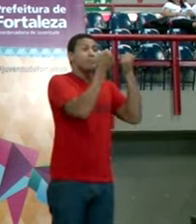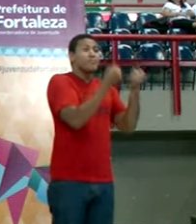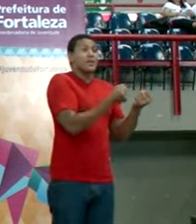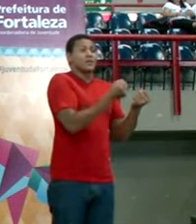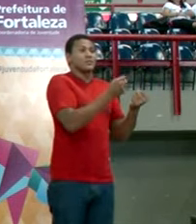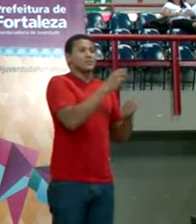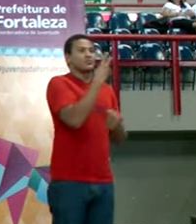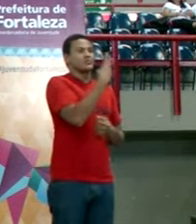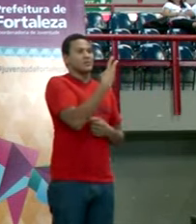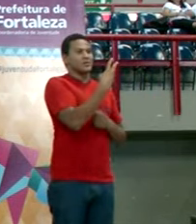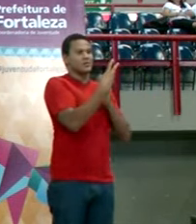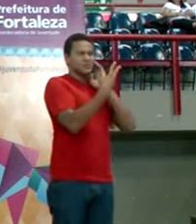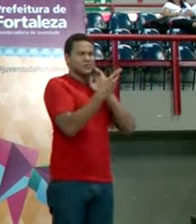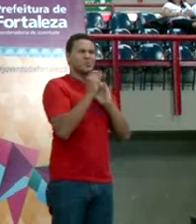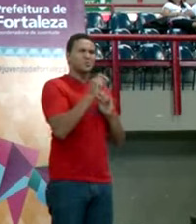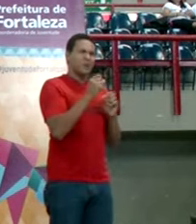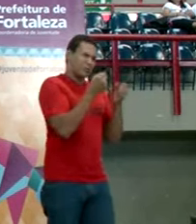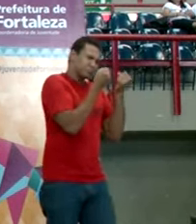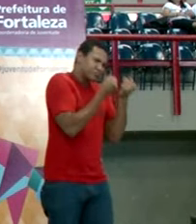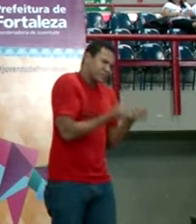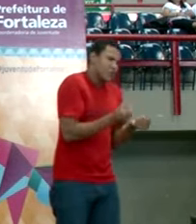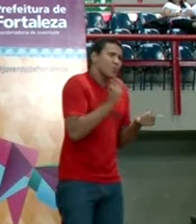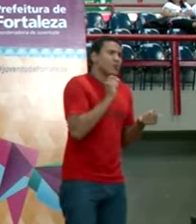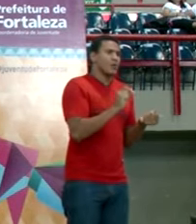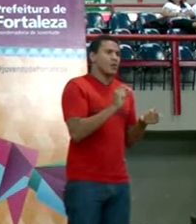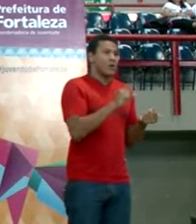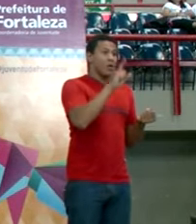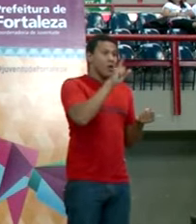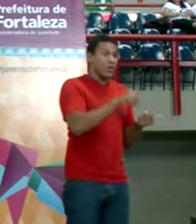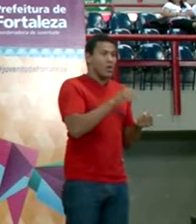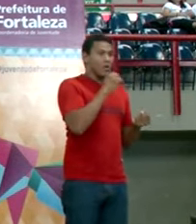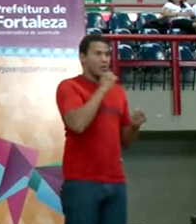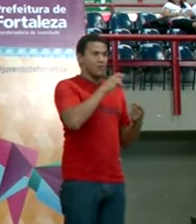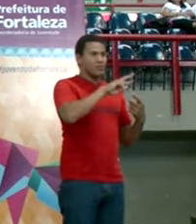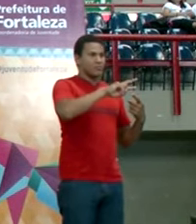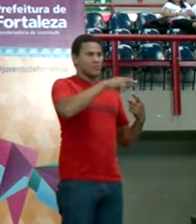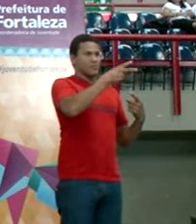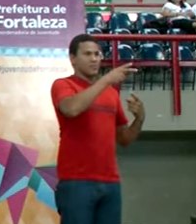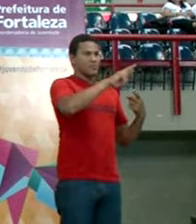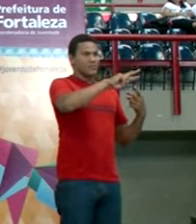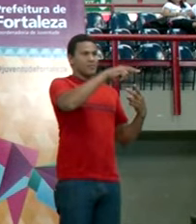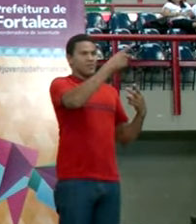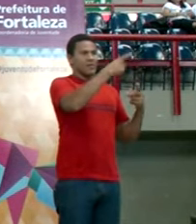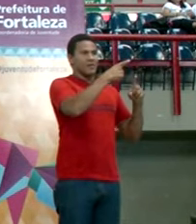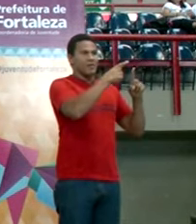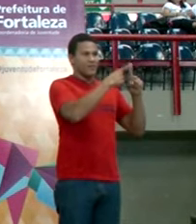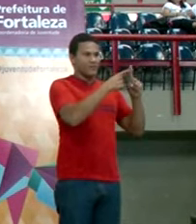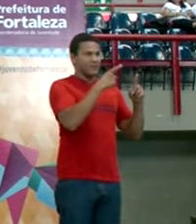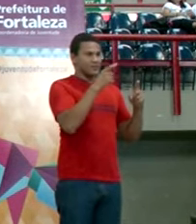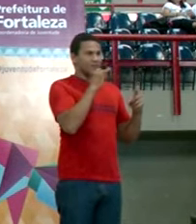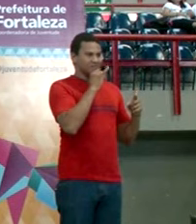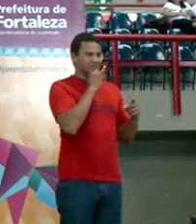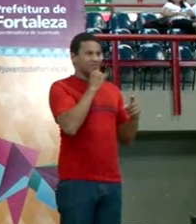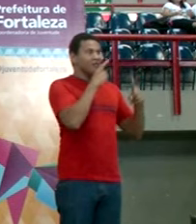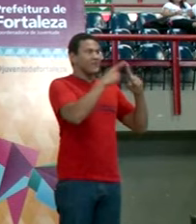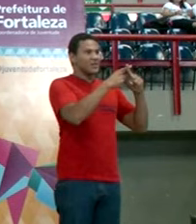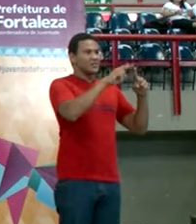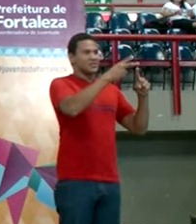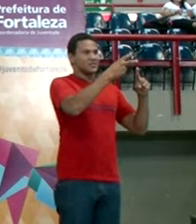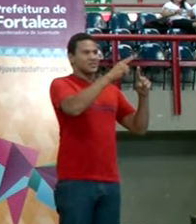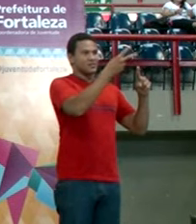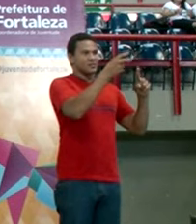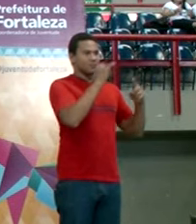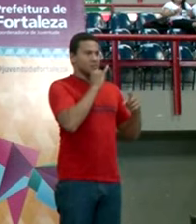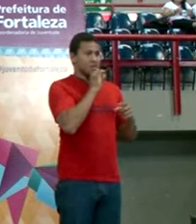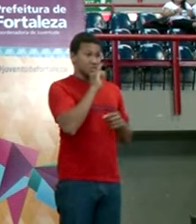esse peso peso é a quantidade de vezes que aquela nota vai ser contada Então quando você